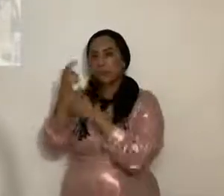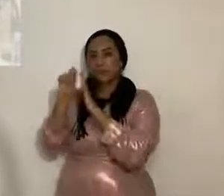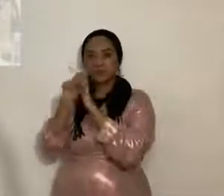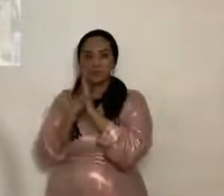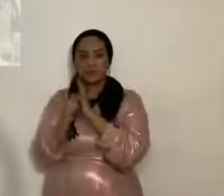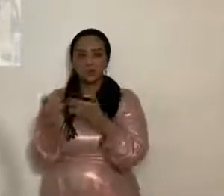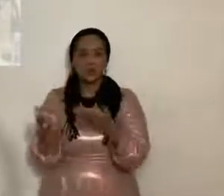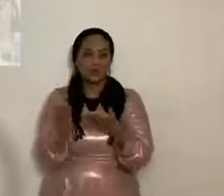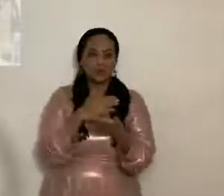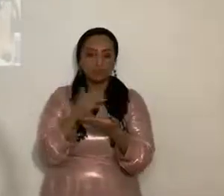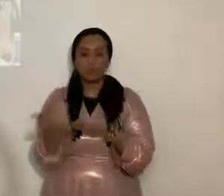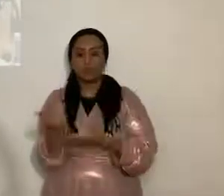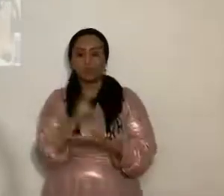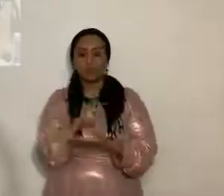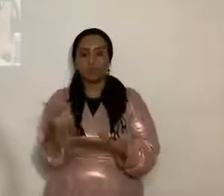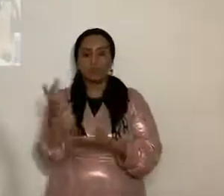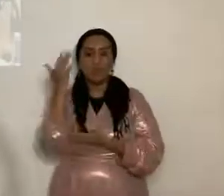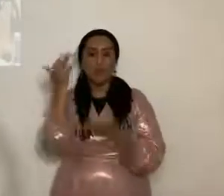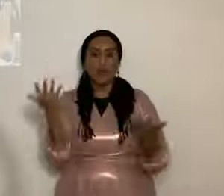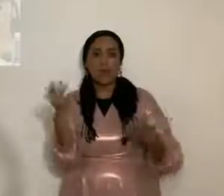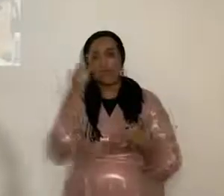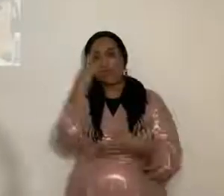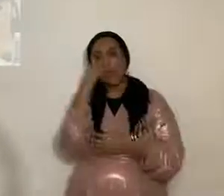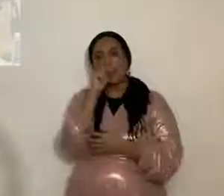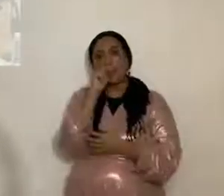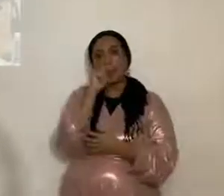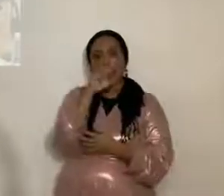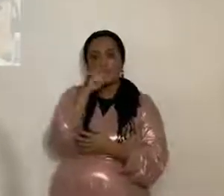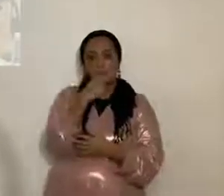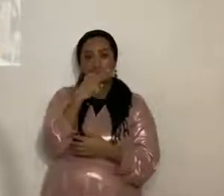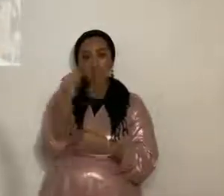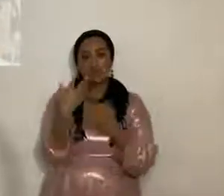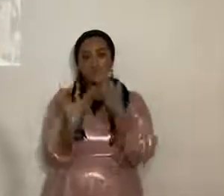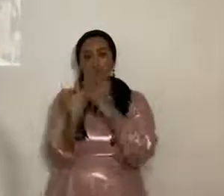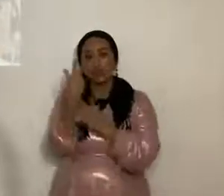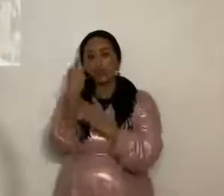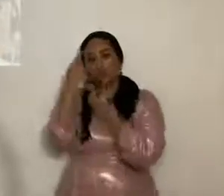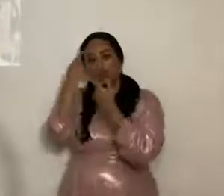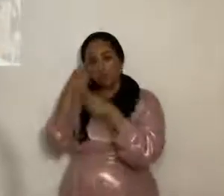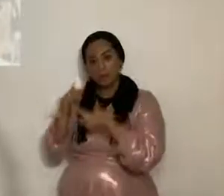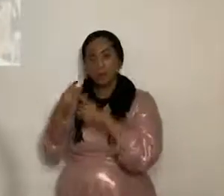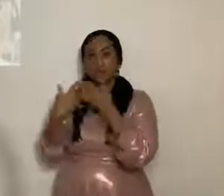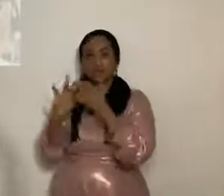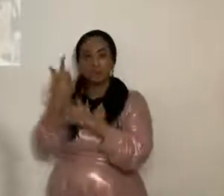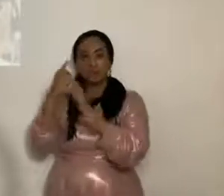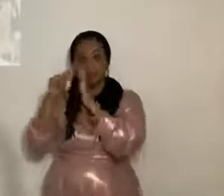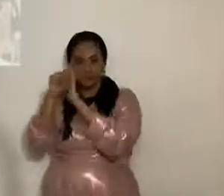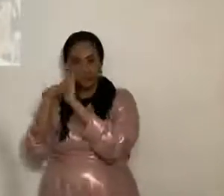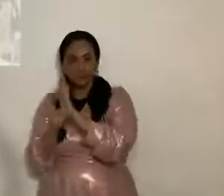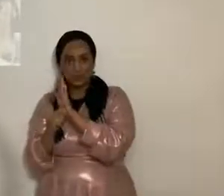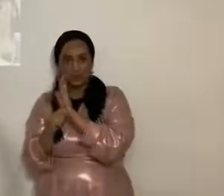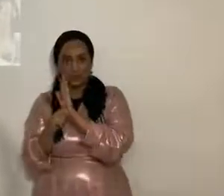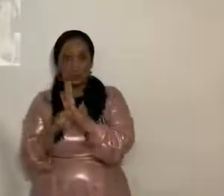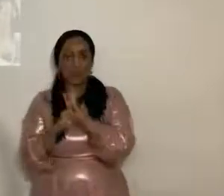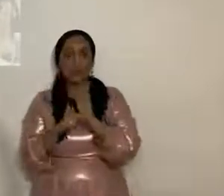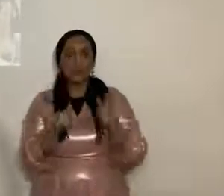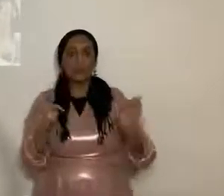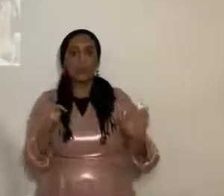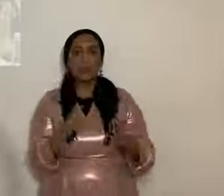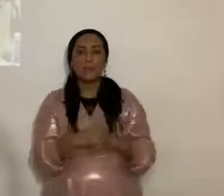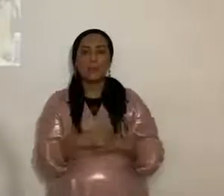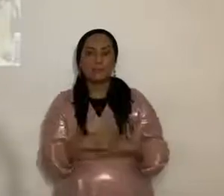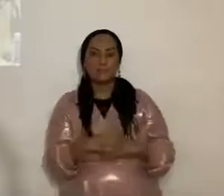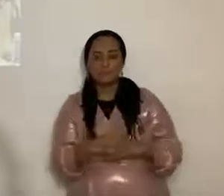de la Biblia, ¿sí? ¿Por qué? Porque la Torá y el Nuevo Testamento, lo voy a decir así para los nuevecitos, el